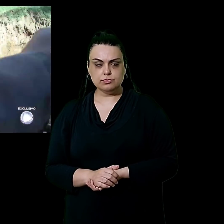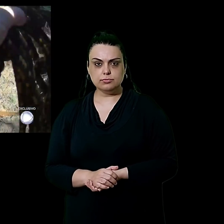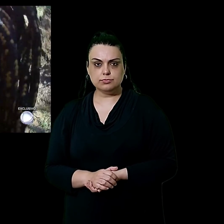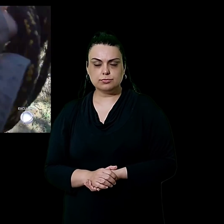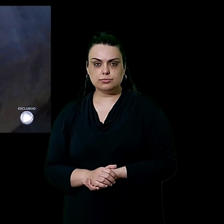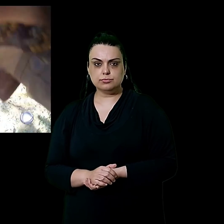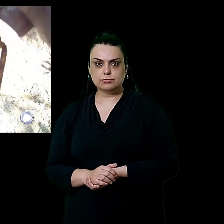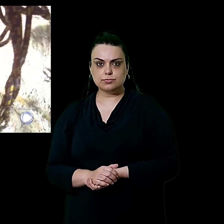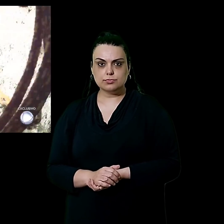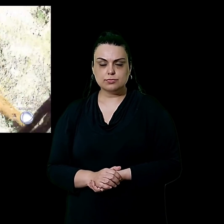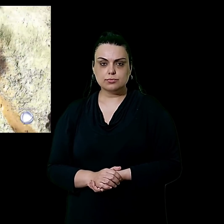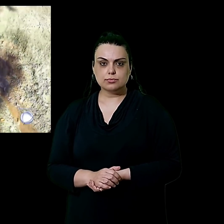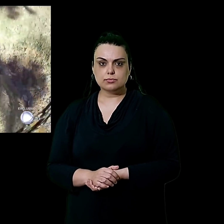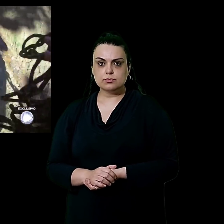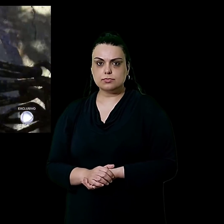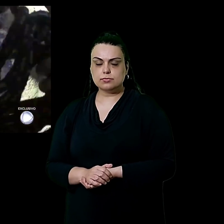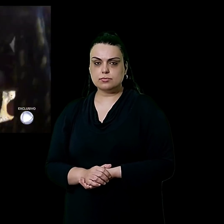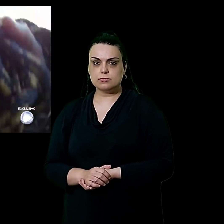Puxa.